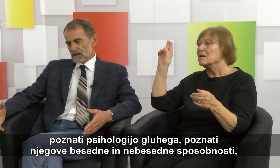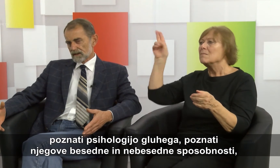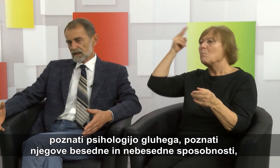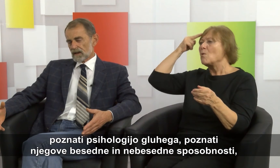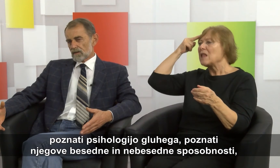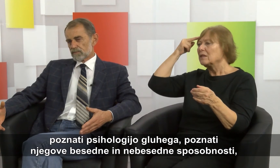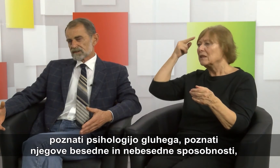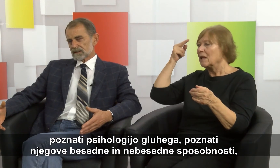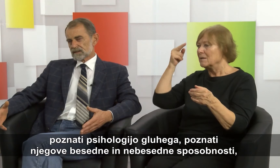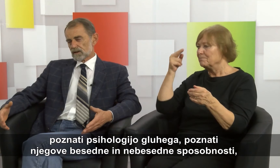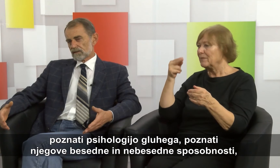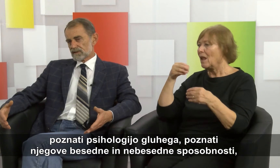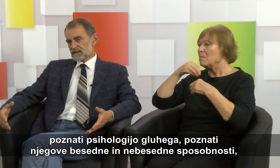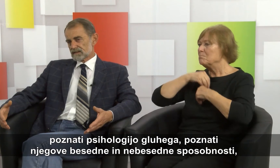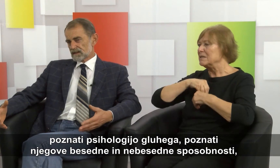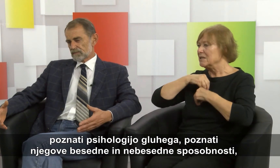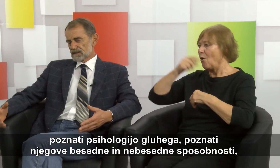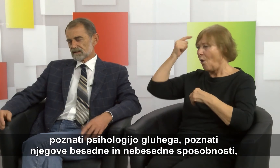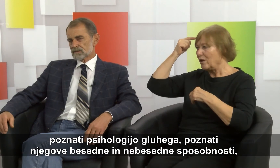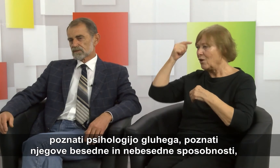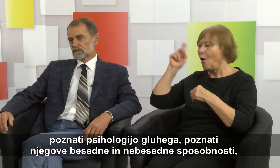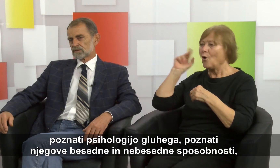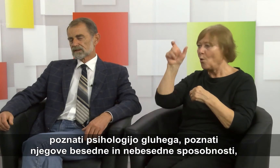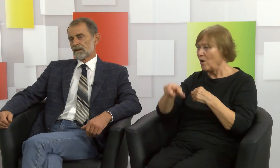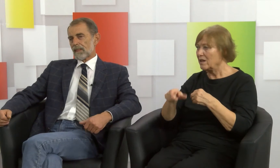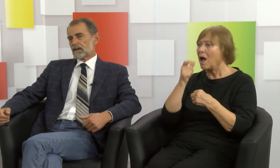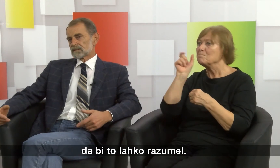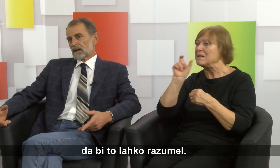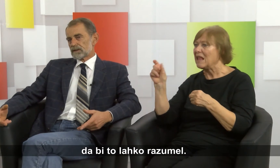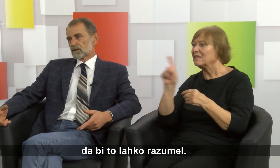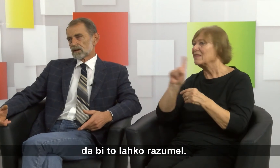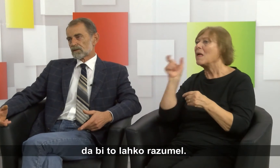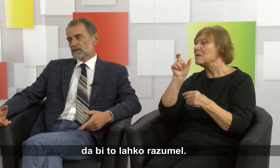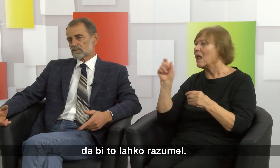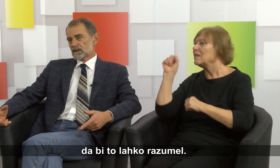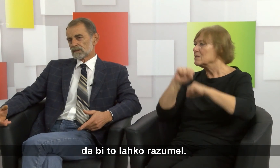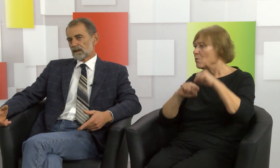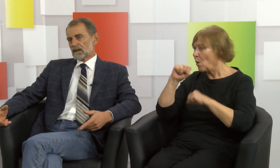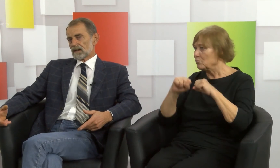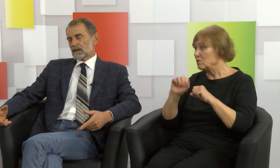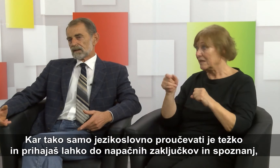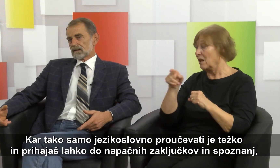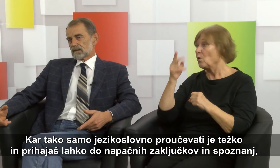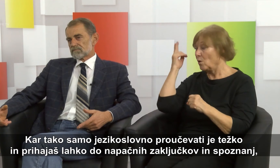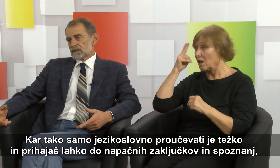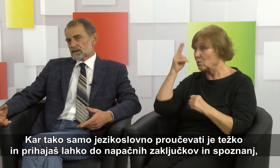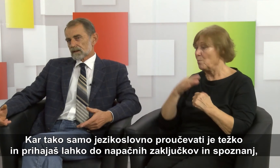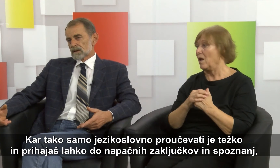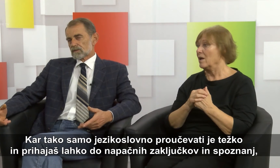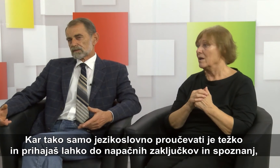ne? Poznati njegove besedne, nebesedne sposobnosti, da bi to lahko razumel. Ne? Kar tako, ne